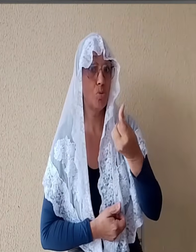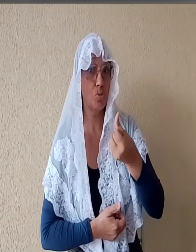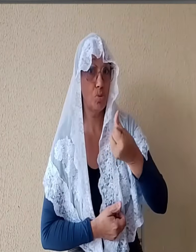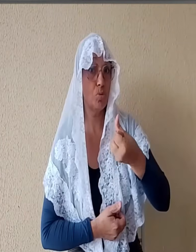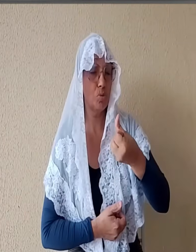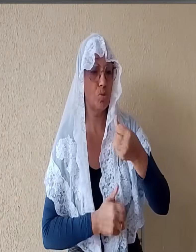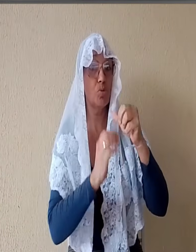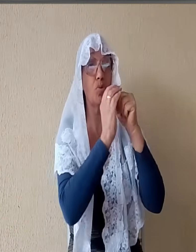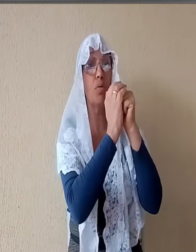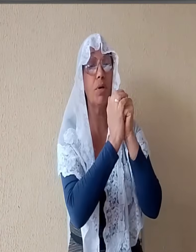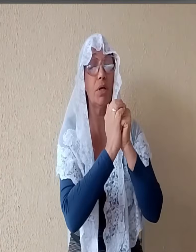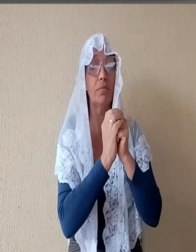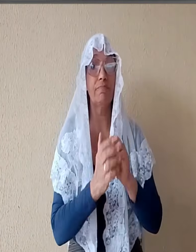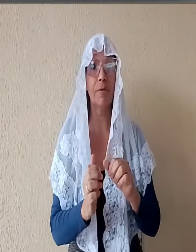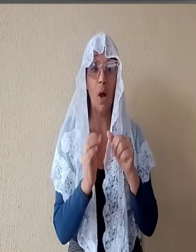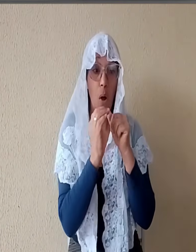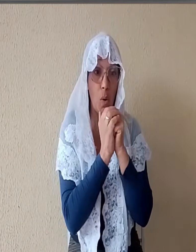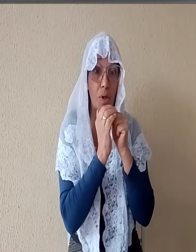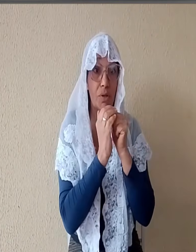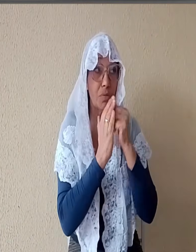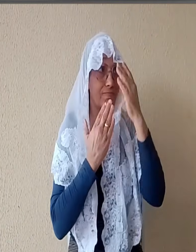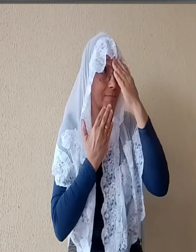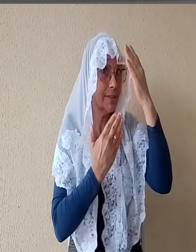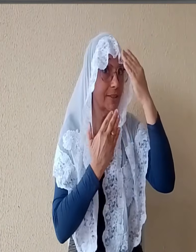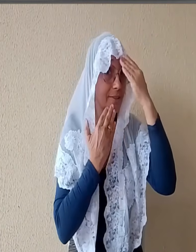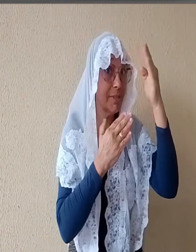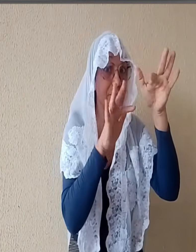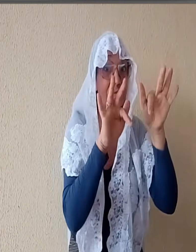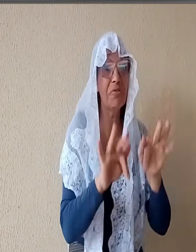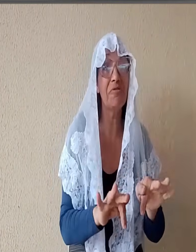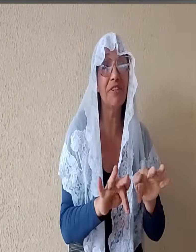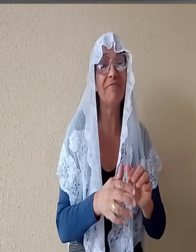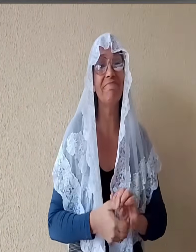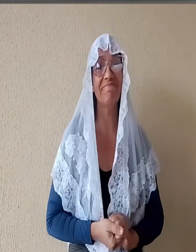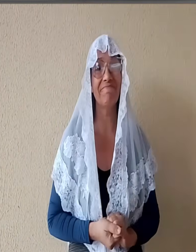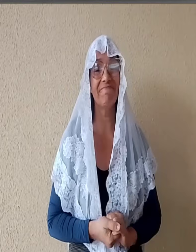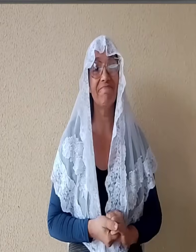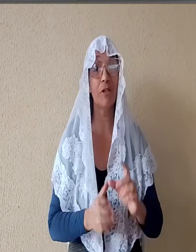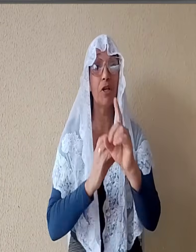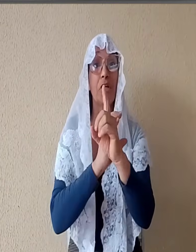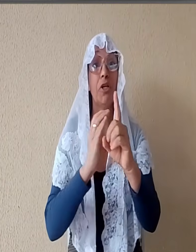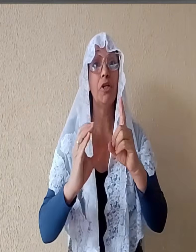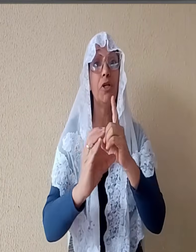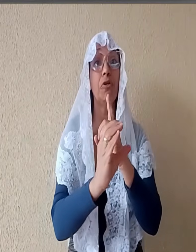amém. É os mesmos 7, é a perfeição. Nada se pode mudar.